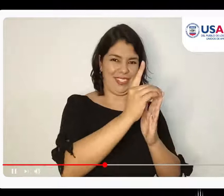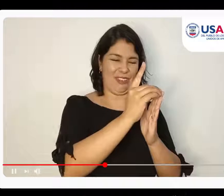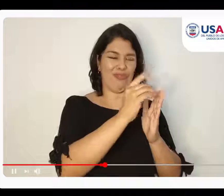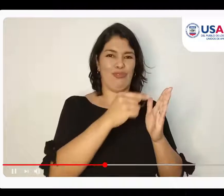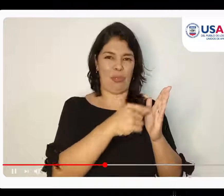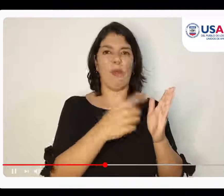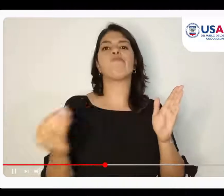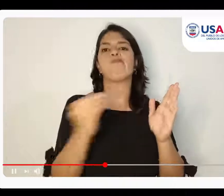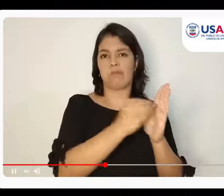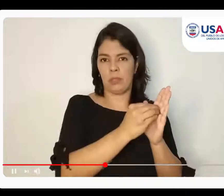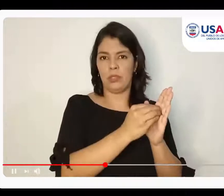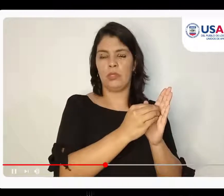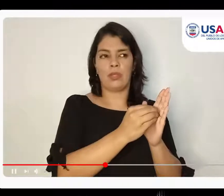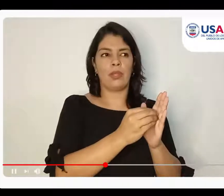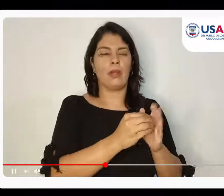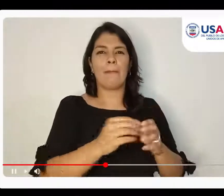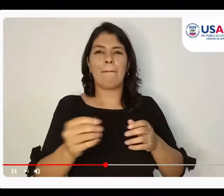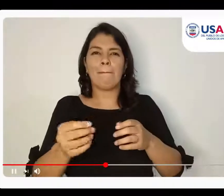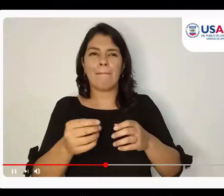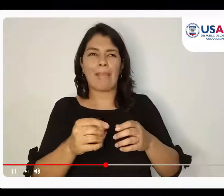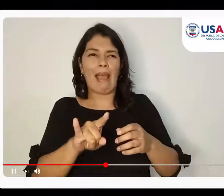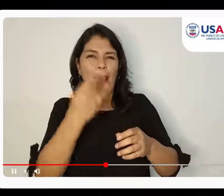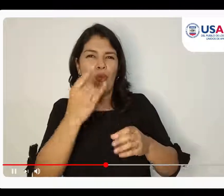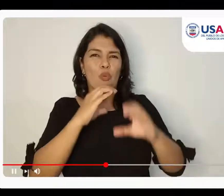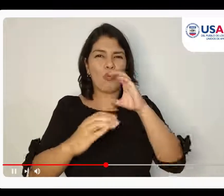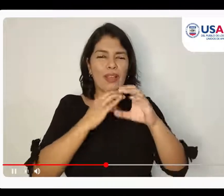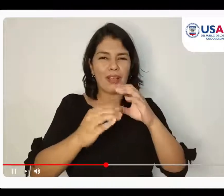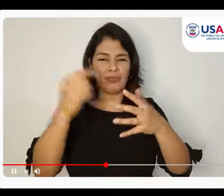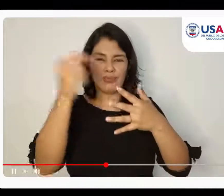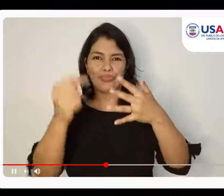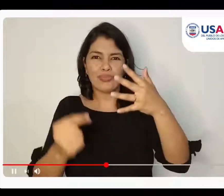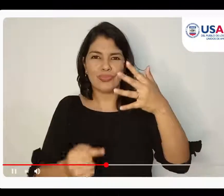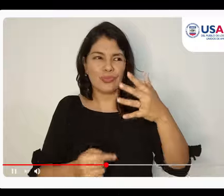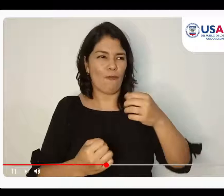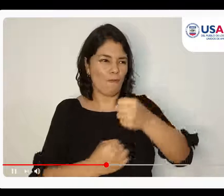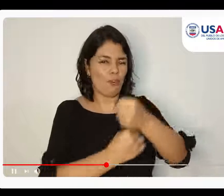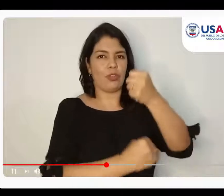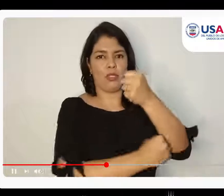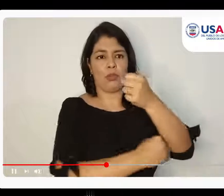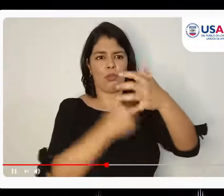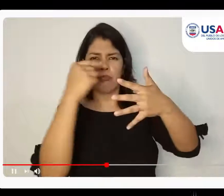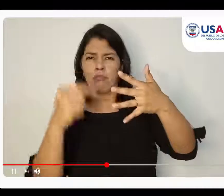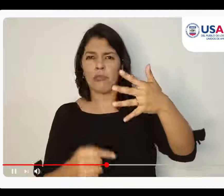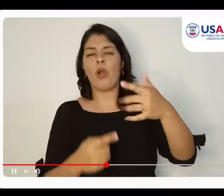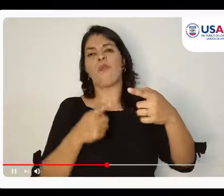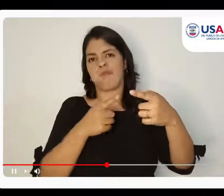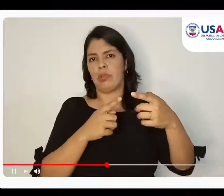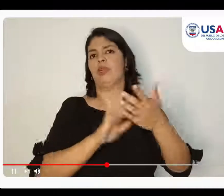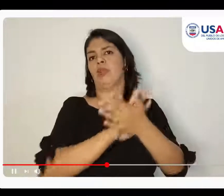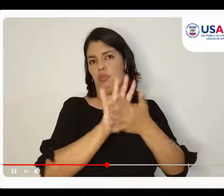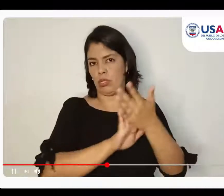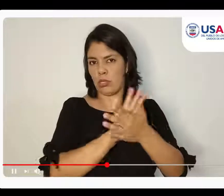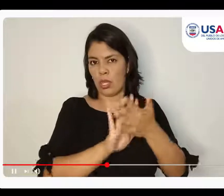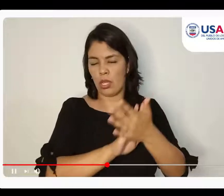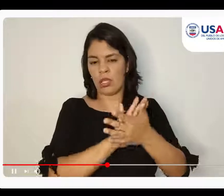programa de fortalecimiento de la disponibilidad de mecanismos de comunicación, entre los que se encuentra la lengua de señas, pero también incluye